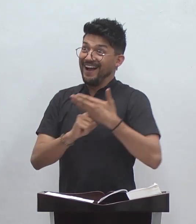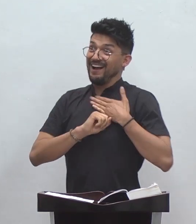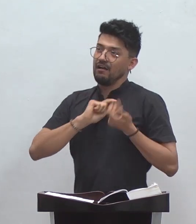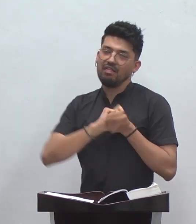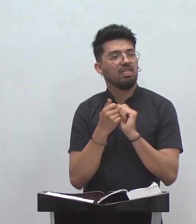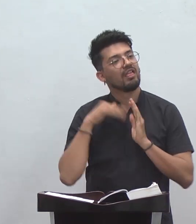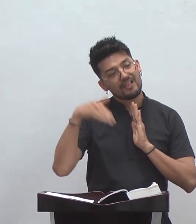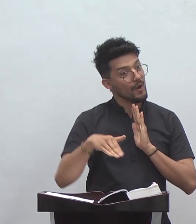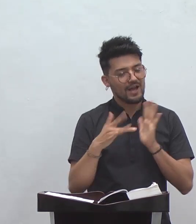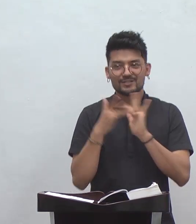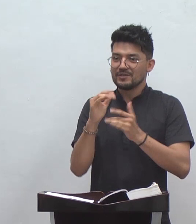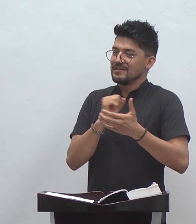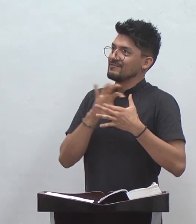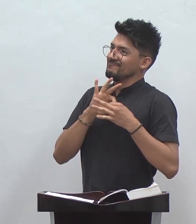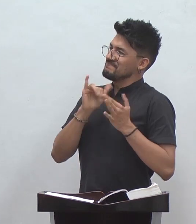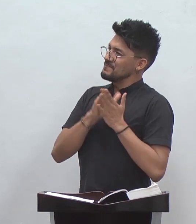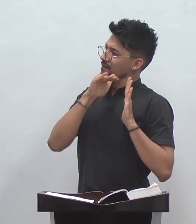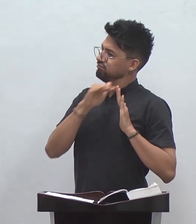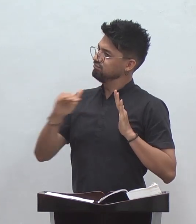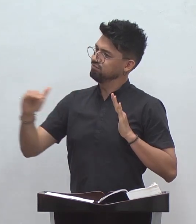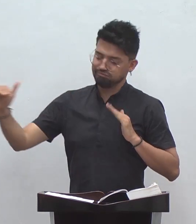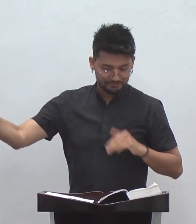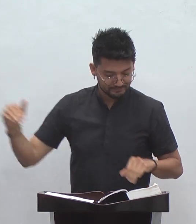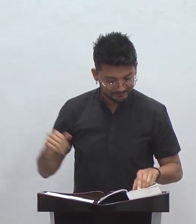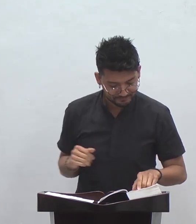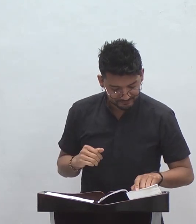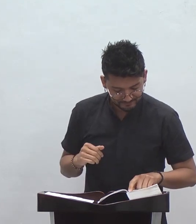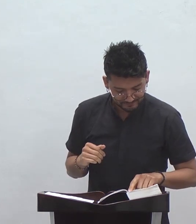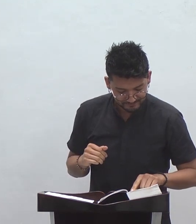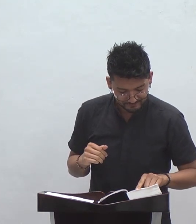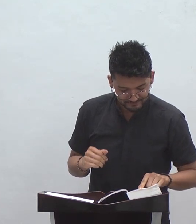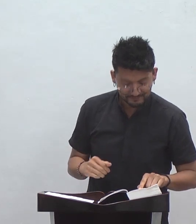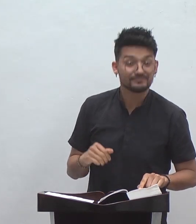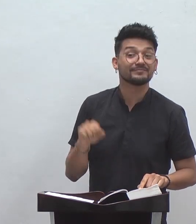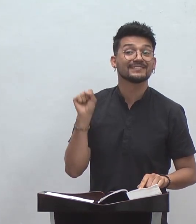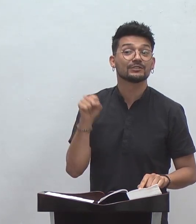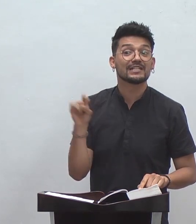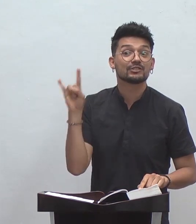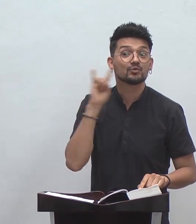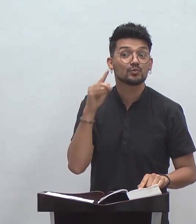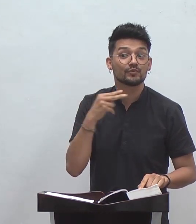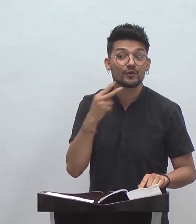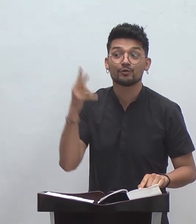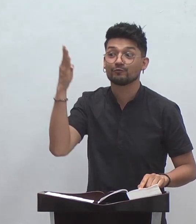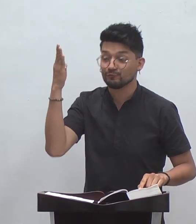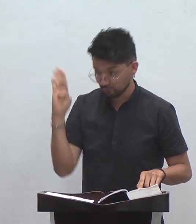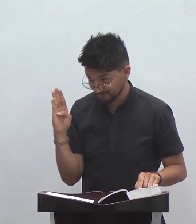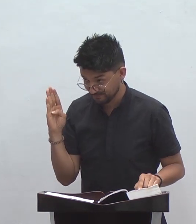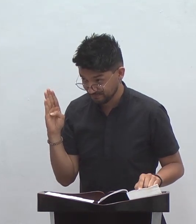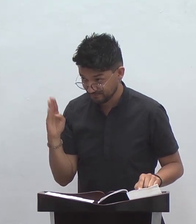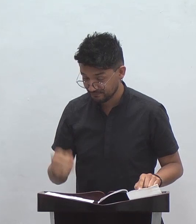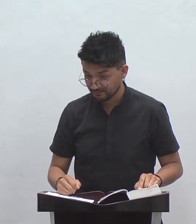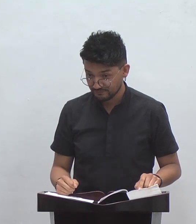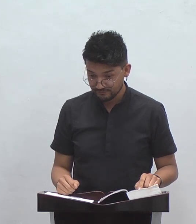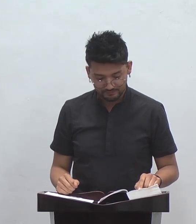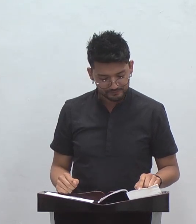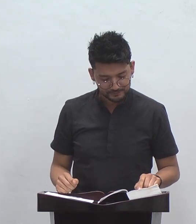principio. Entre tanto que se dice, si oyeres hoy su voz, no endurezcáis vuestros